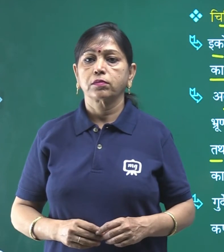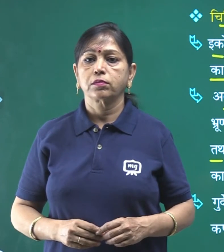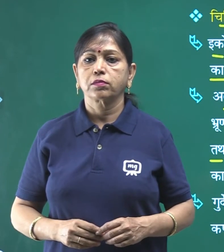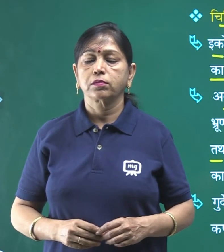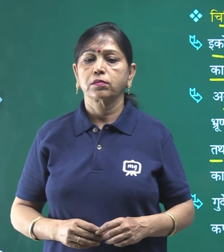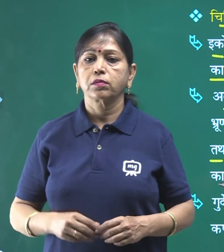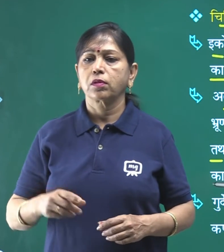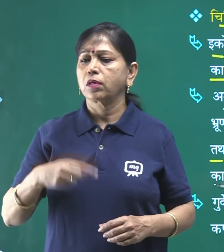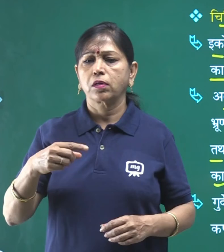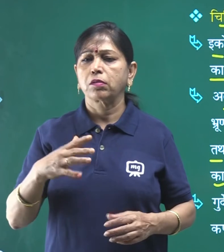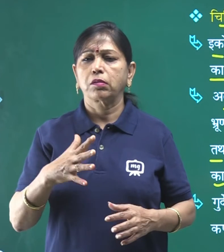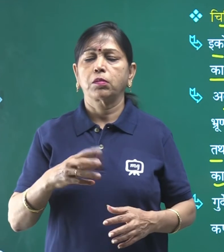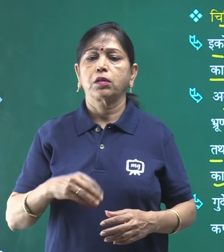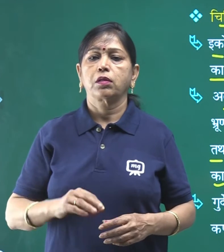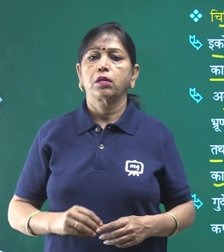अनियमितताओं का